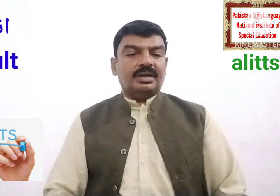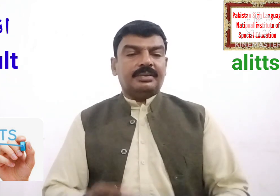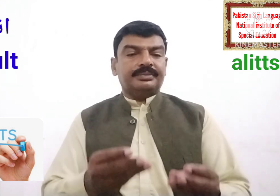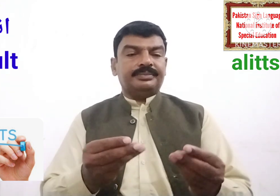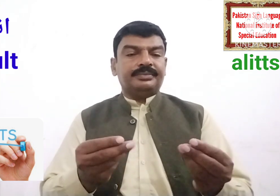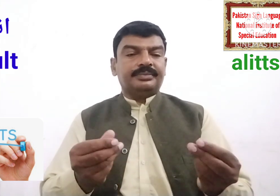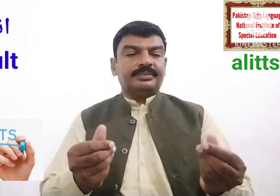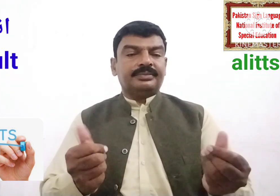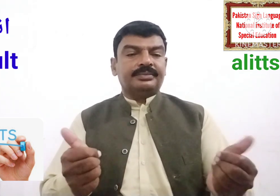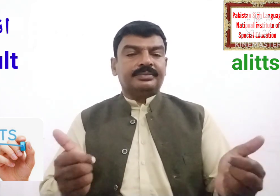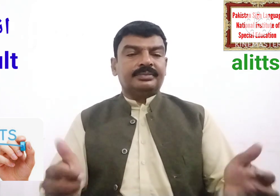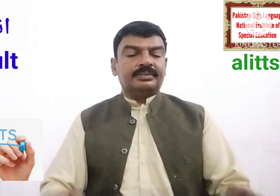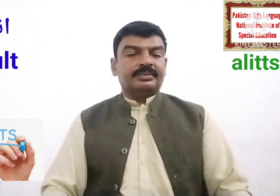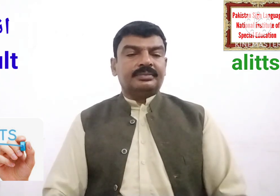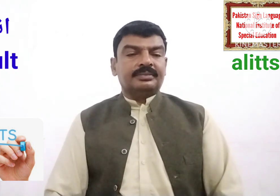anjaam,